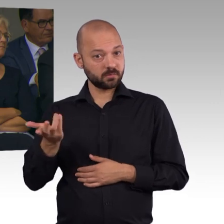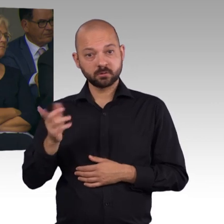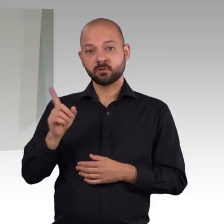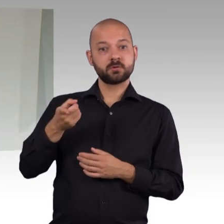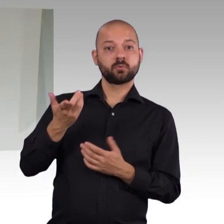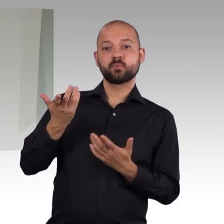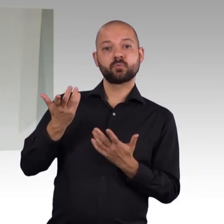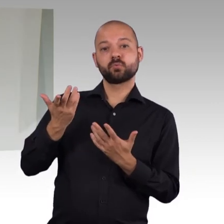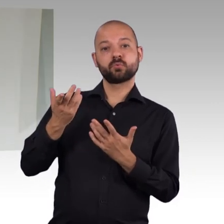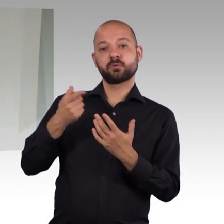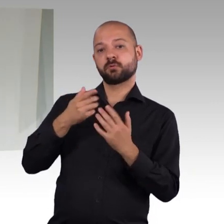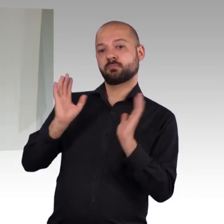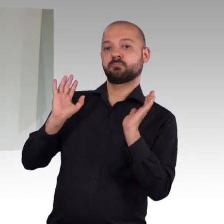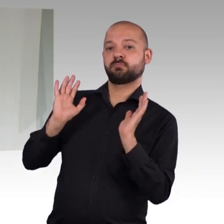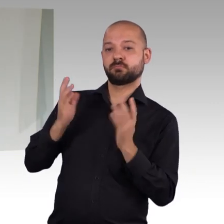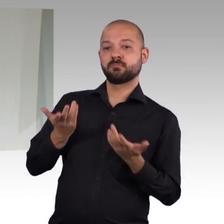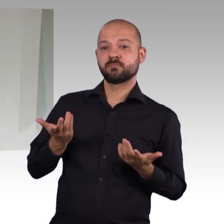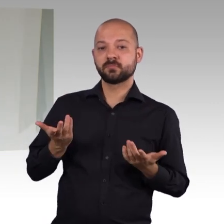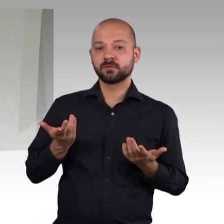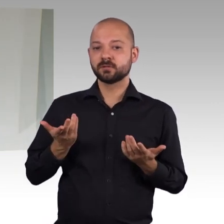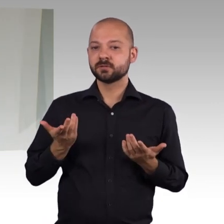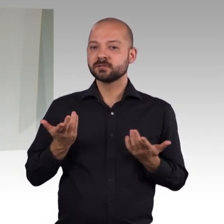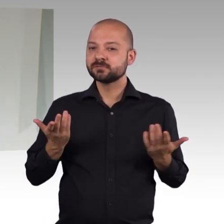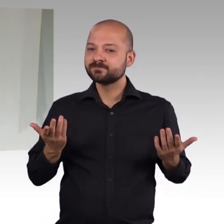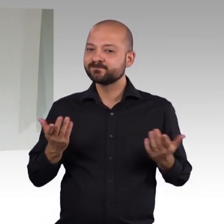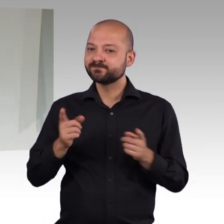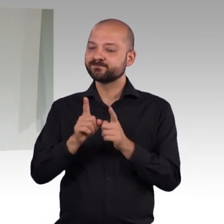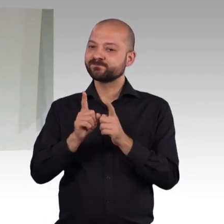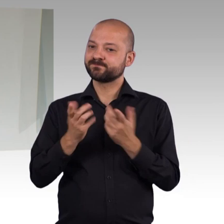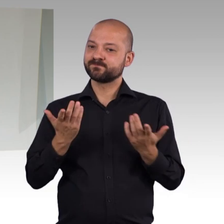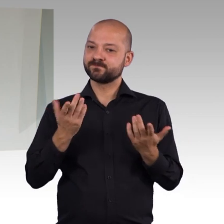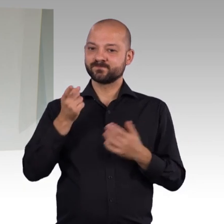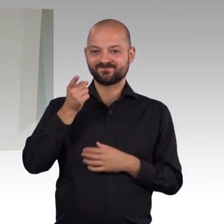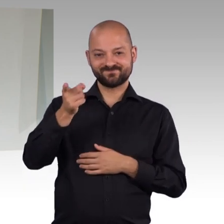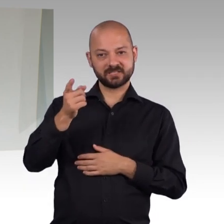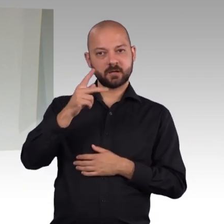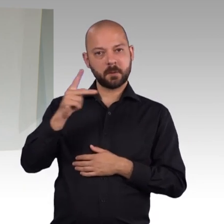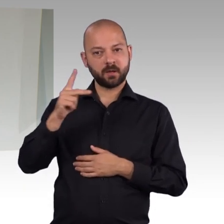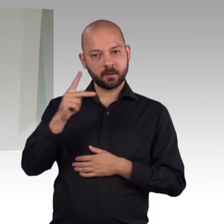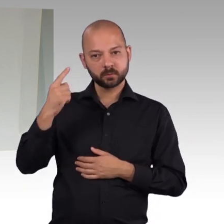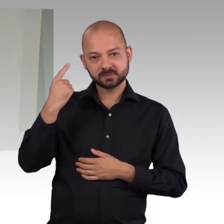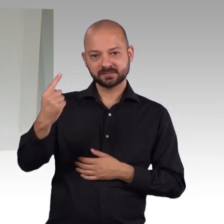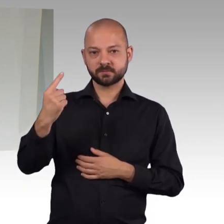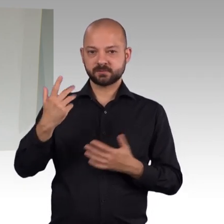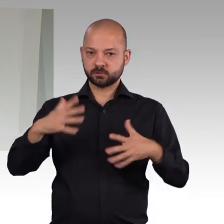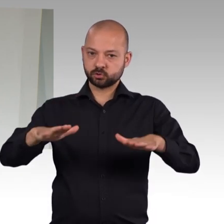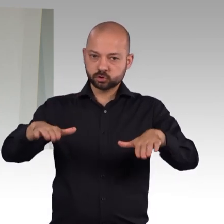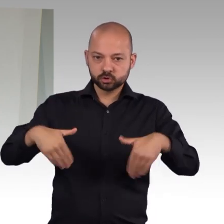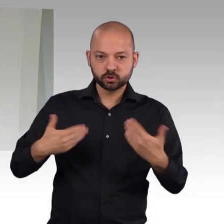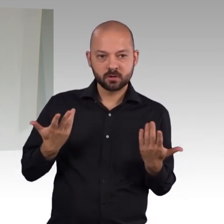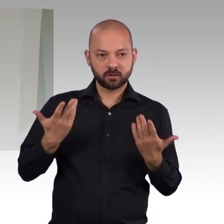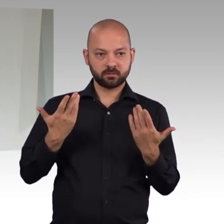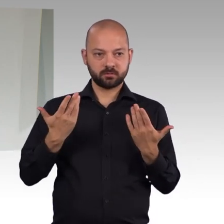Das Verteidigungsministerium soll zum Karrieresprungbrett der Kanzlerschaft werden. Das zeigt, Sie,